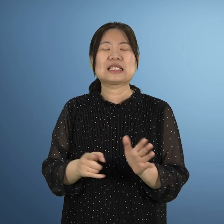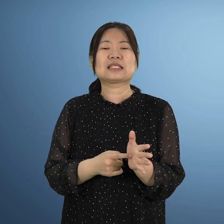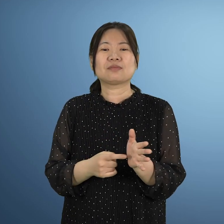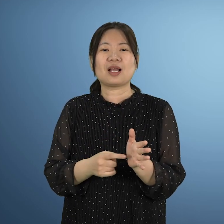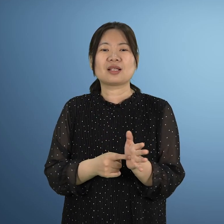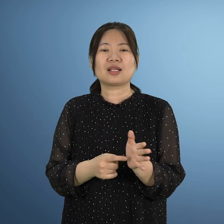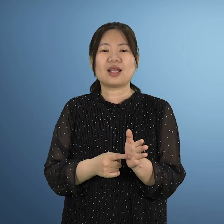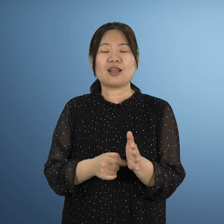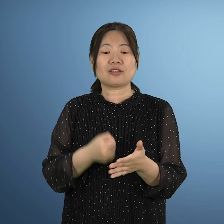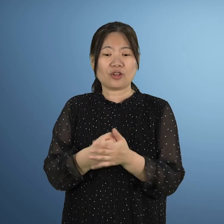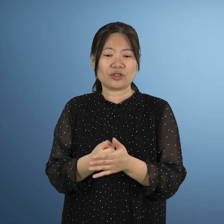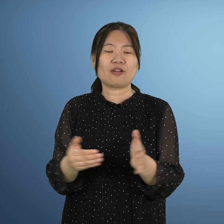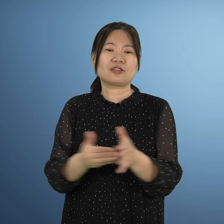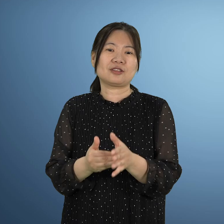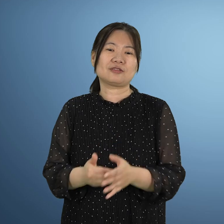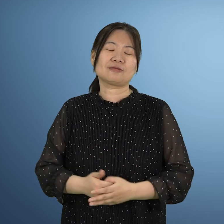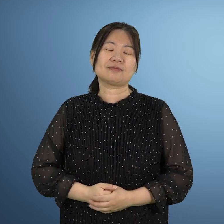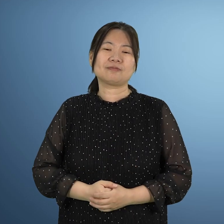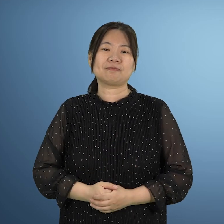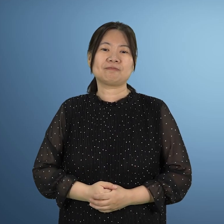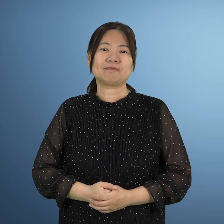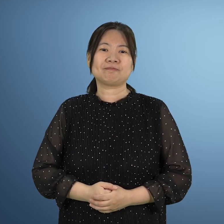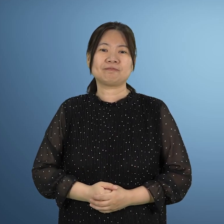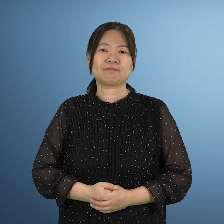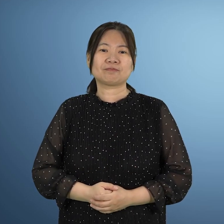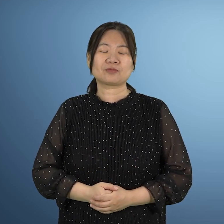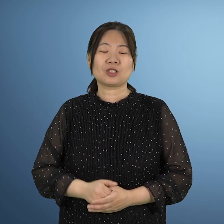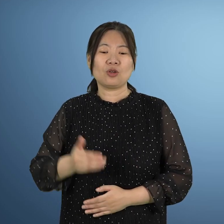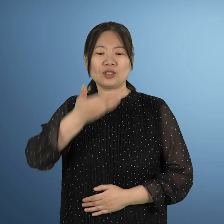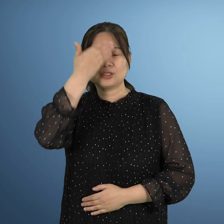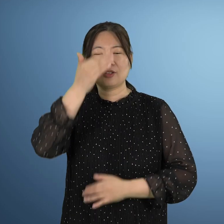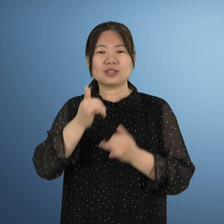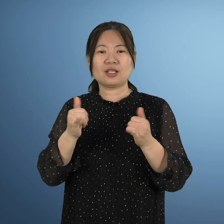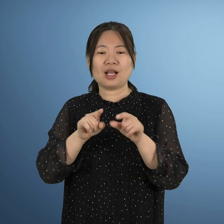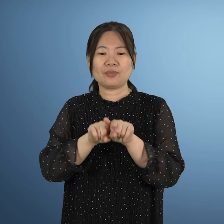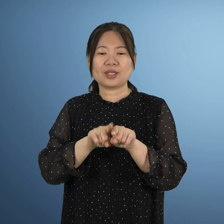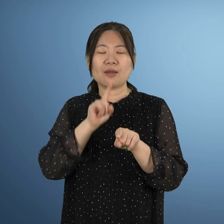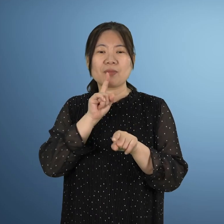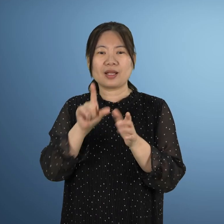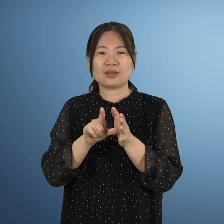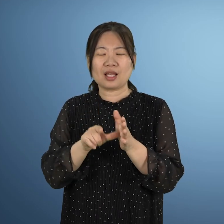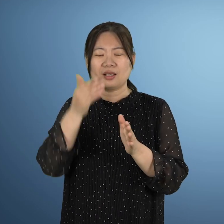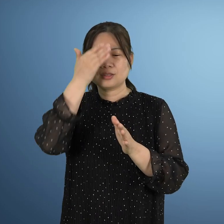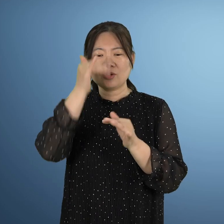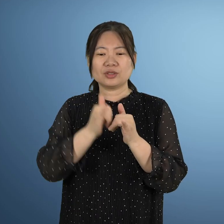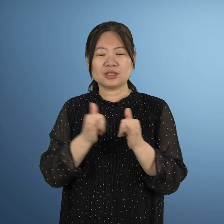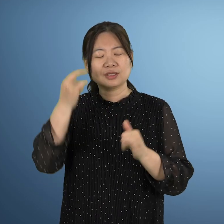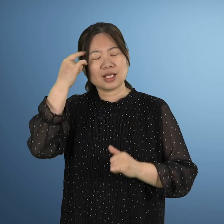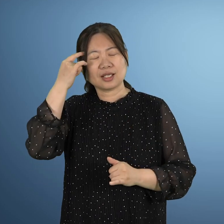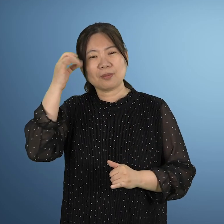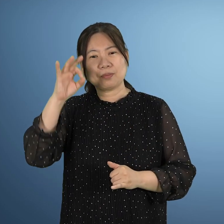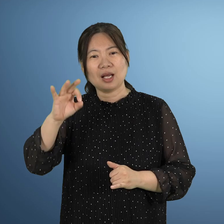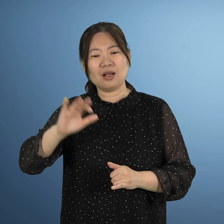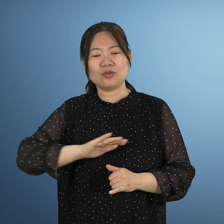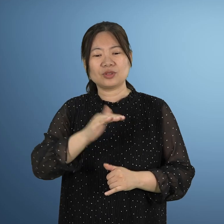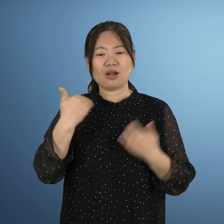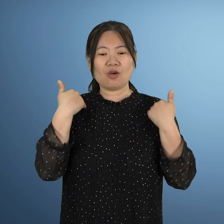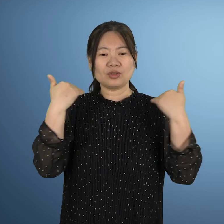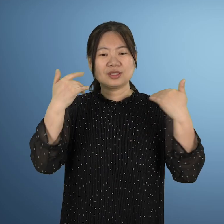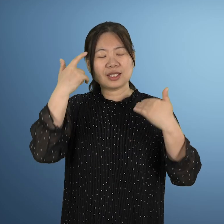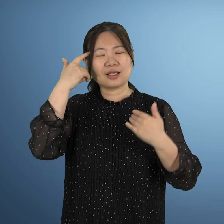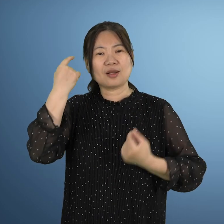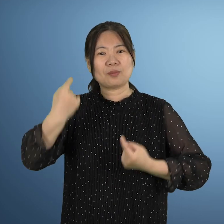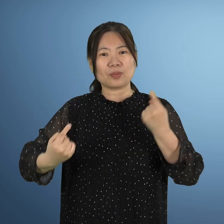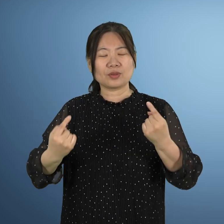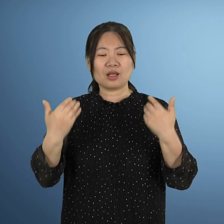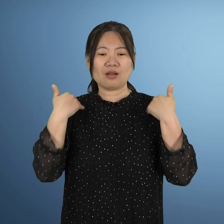급하게 결정을 했습니다. 제가 우리 청년들하고 얘기를 해보면 참 청년들 생각이 우리 어른들